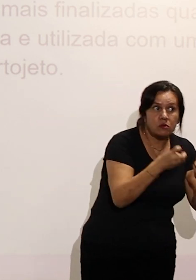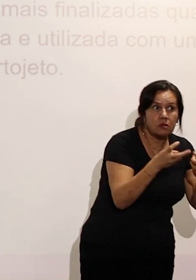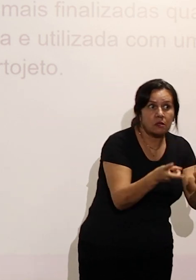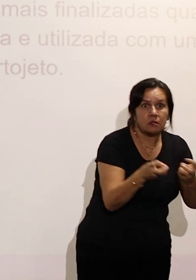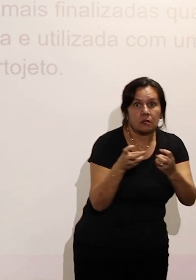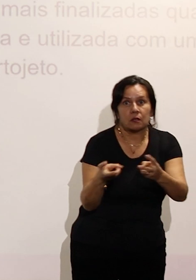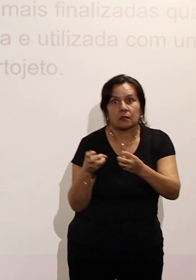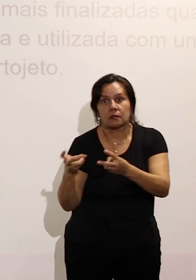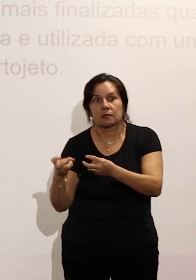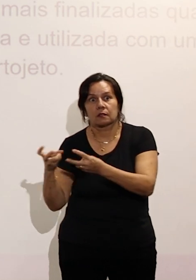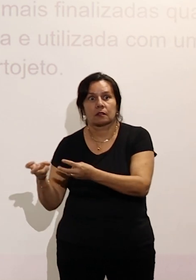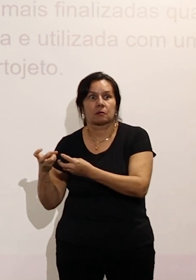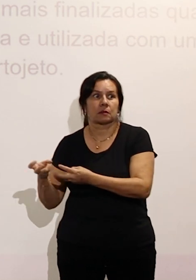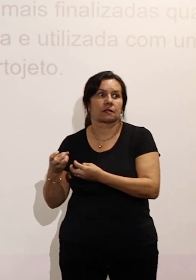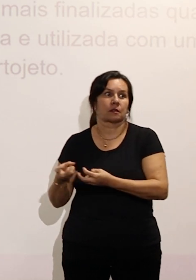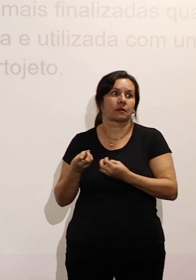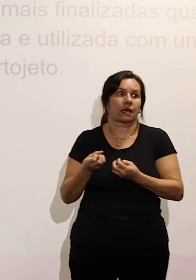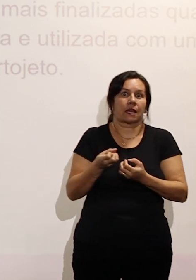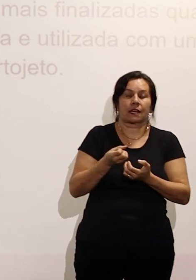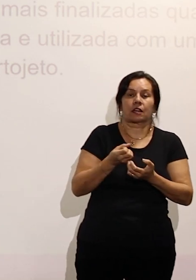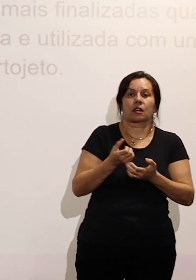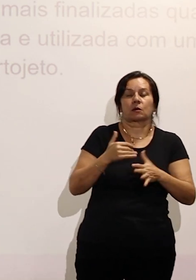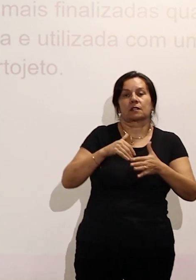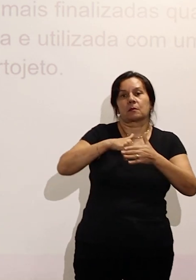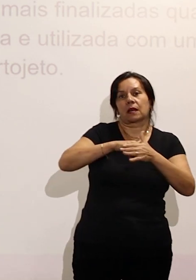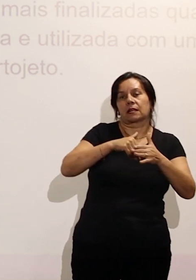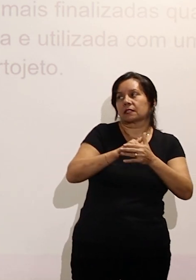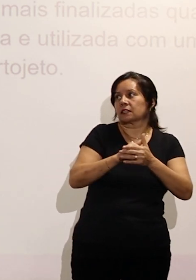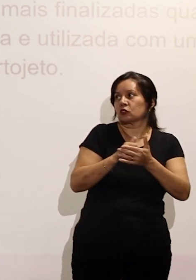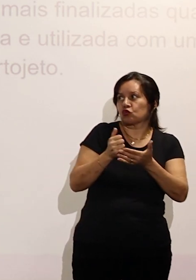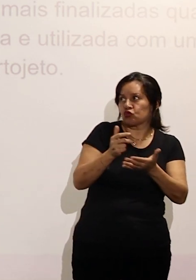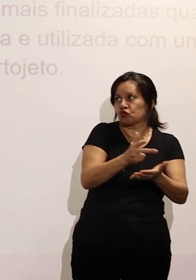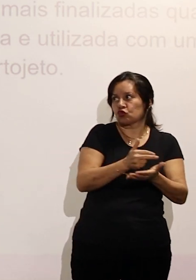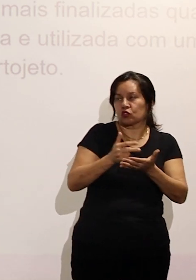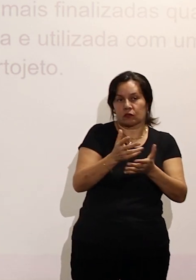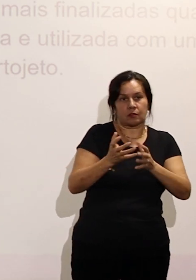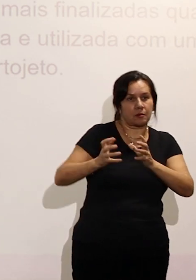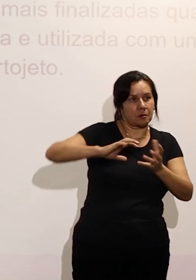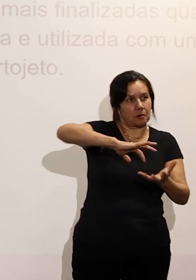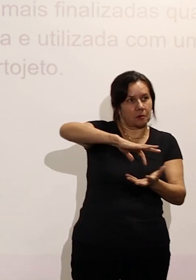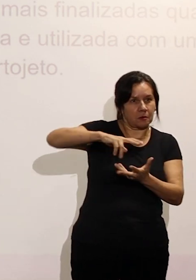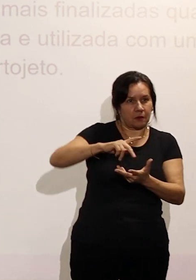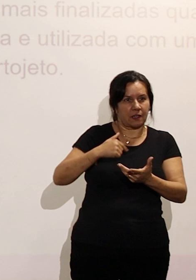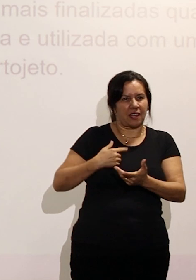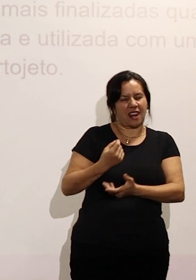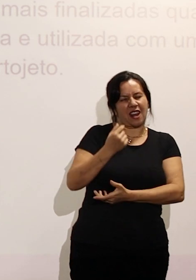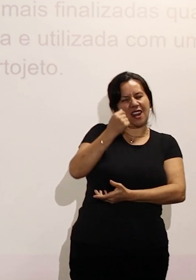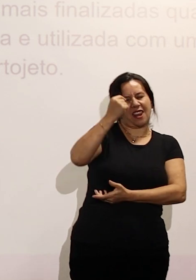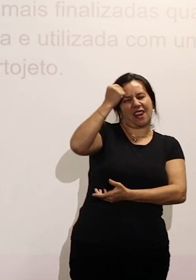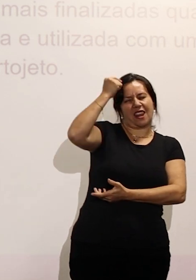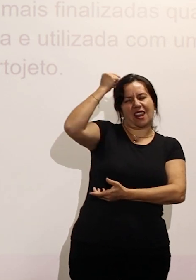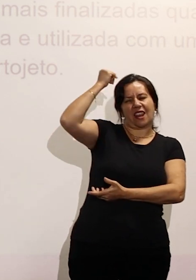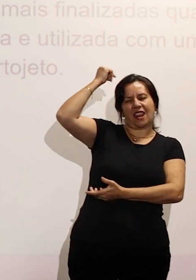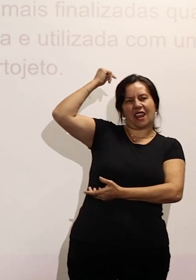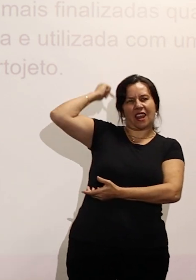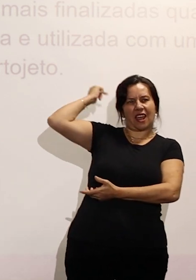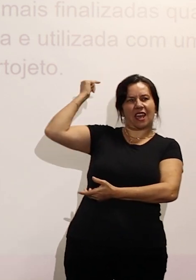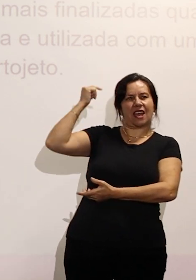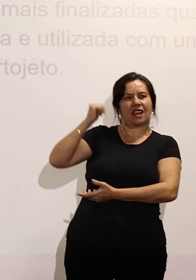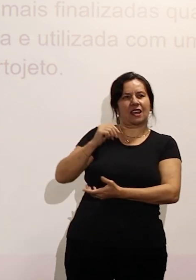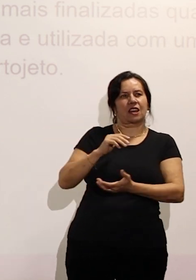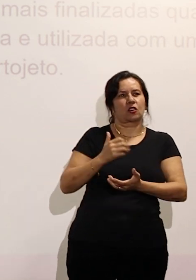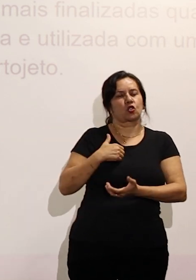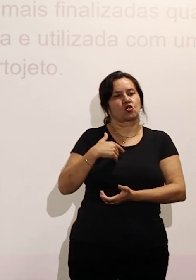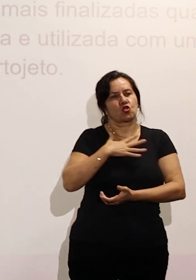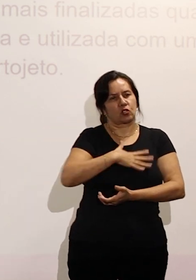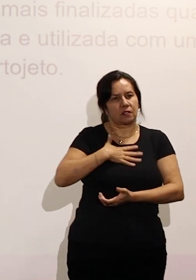está o gráfico e a arte em jogos de futebol. Gostava mais na época do Super Nintendo, eu admito, assim, tinha uns joguinhos de futebol